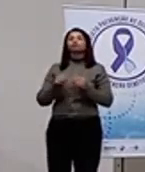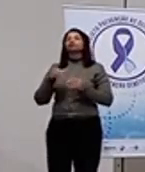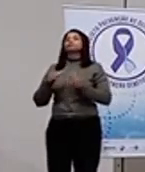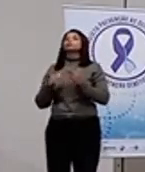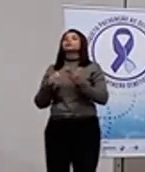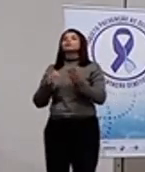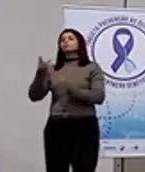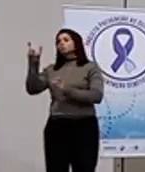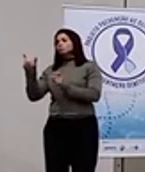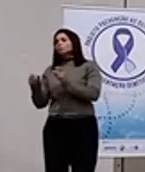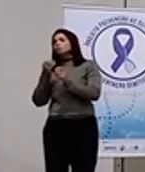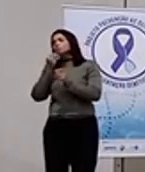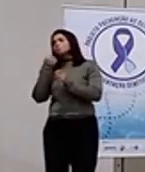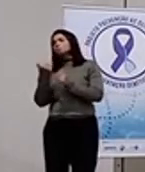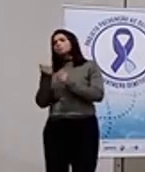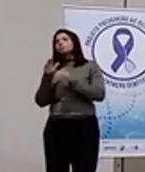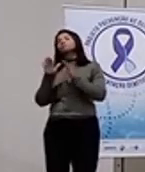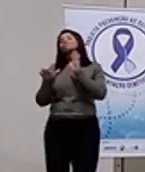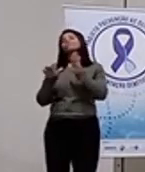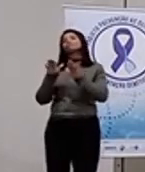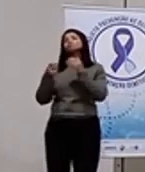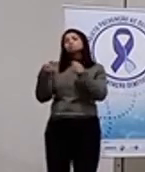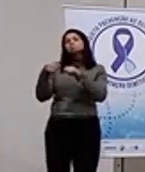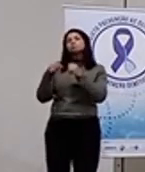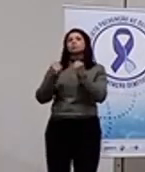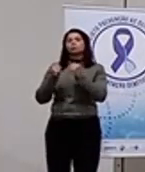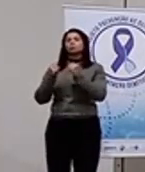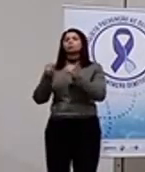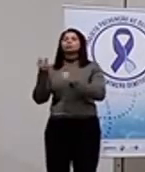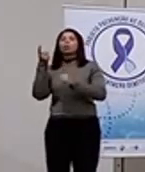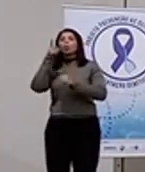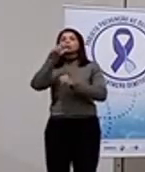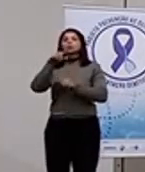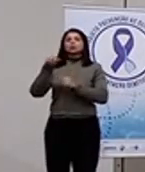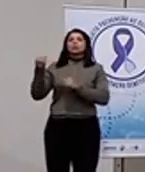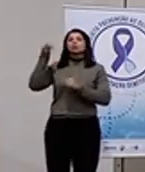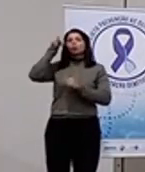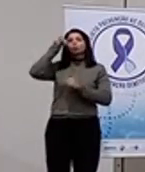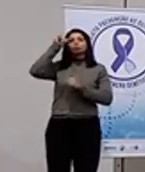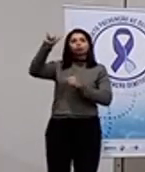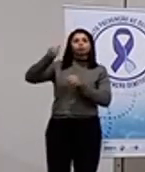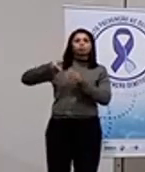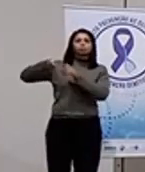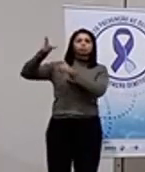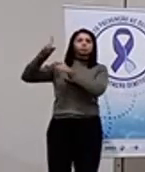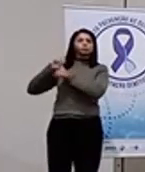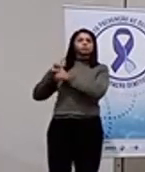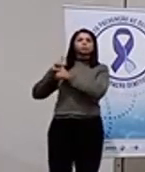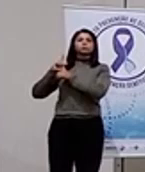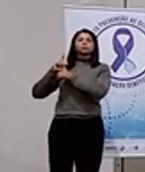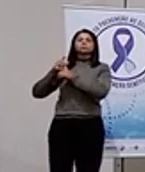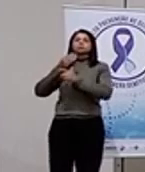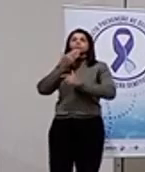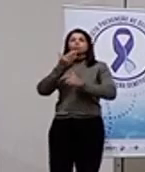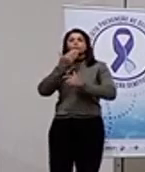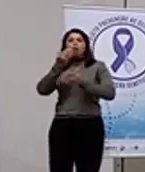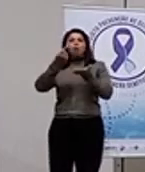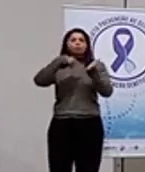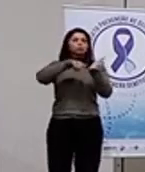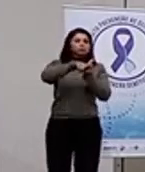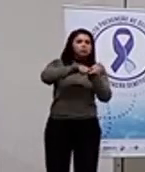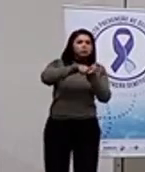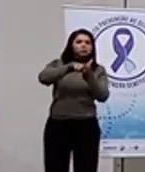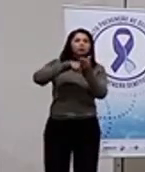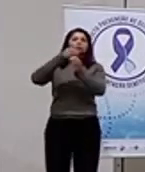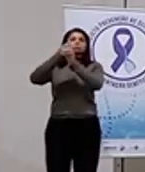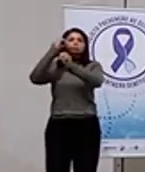bom, mas você pode pelo menos prevenir alguns deles, acompanhando a família, pedindo exames antes que esses tumores surjam. Então é